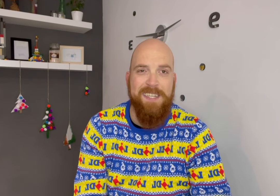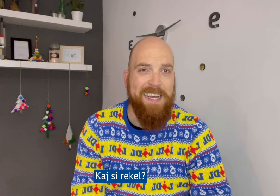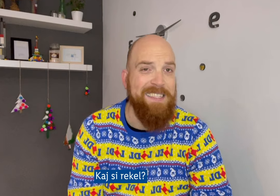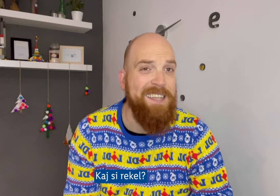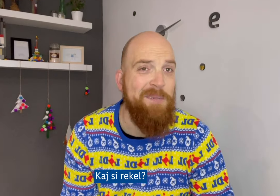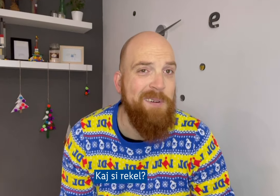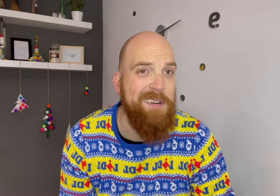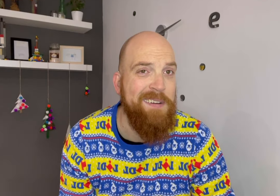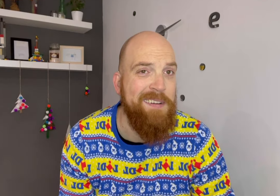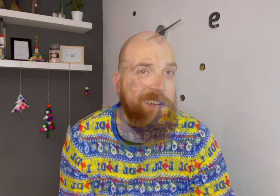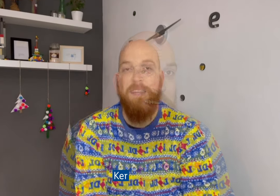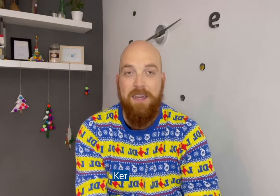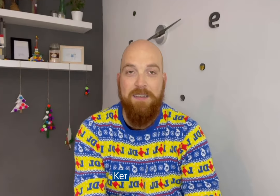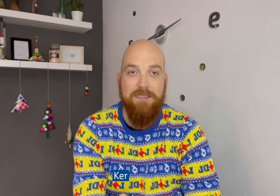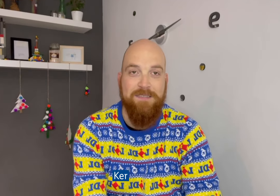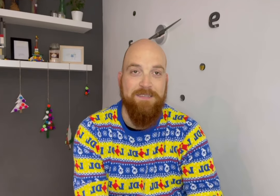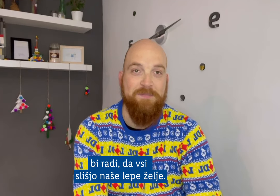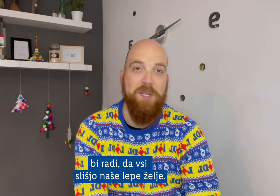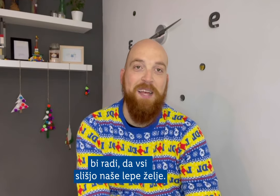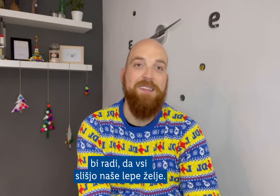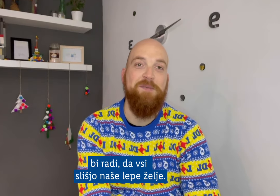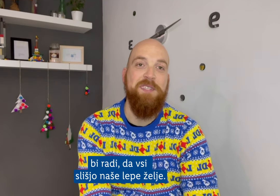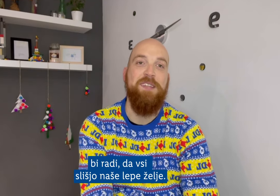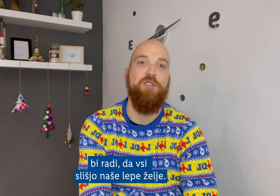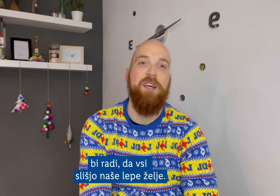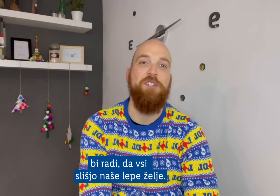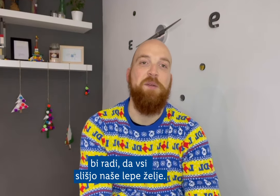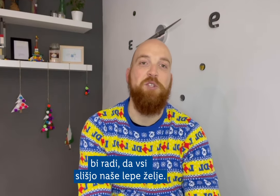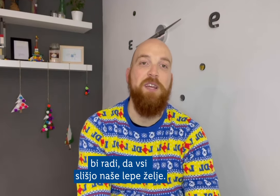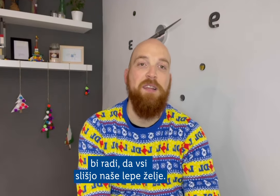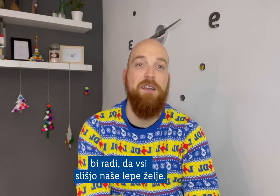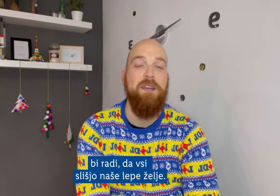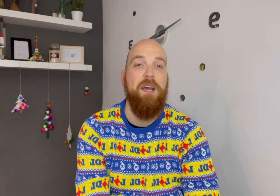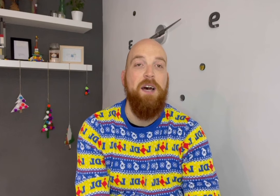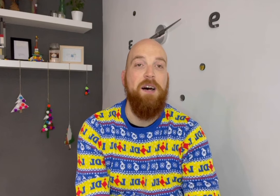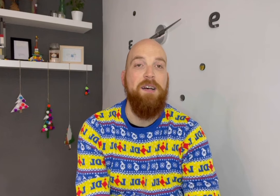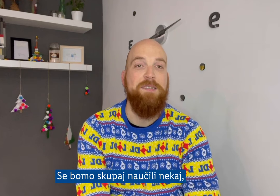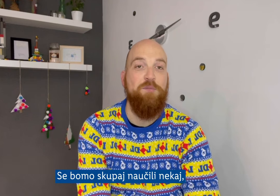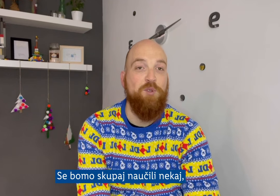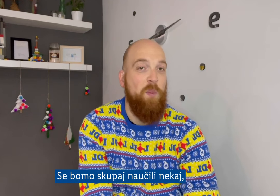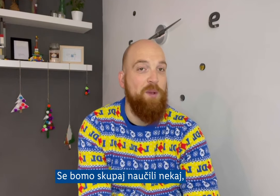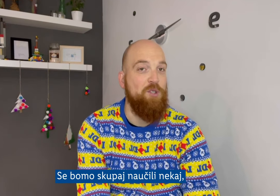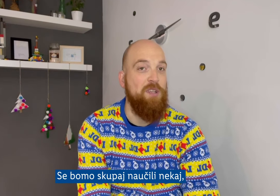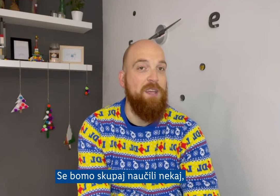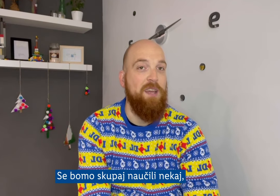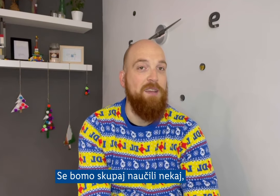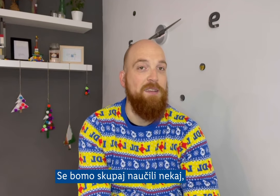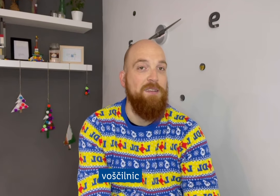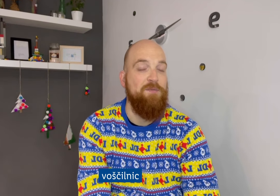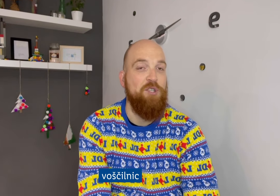kaj si rekel? Ker bi radi, da vsi slišijo naše lepe želje, se bomo skupaj naučili nekaj